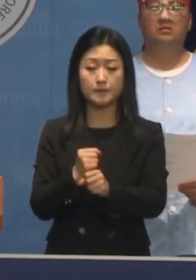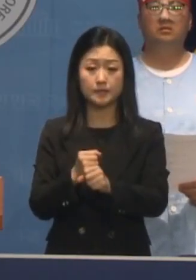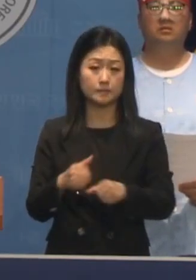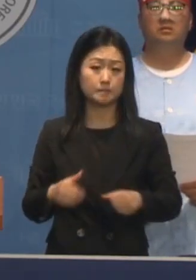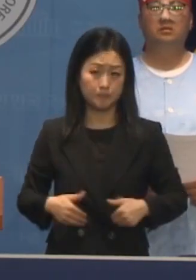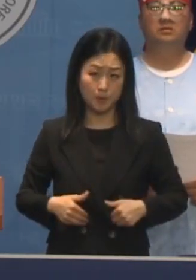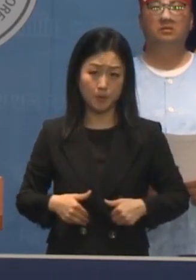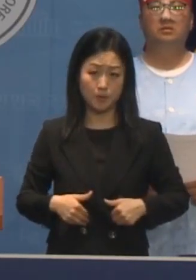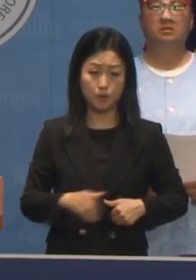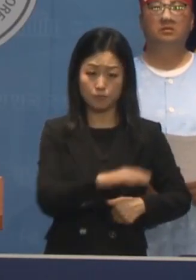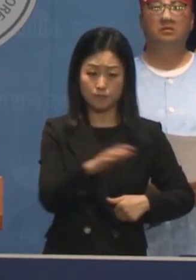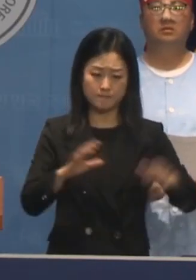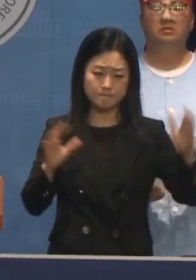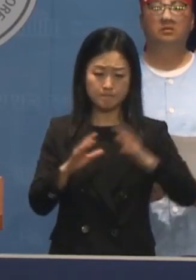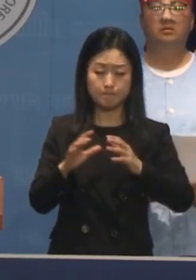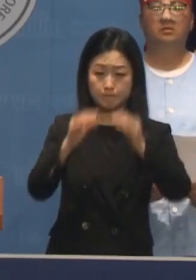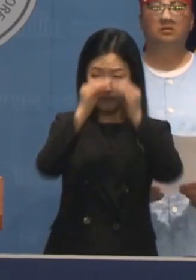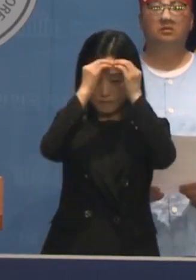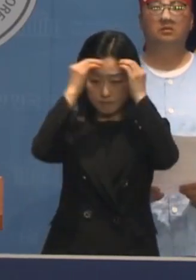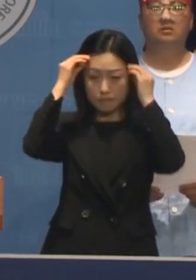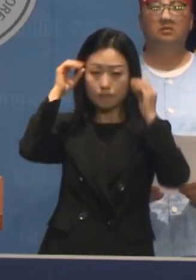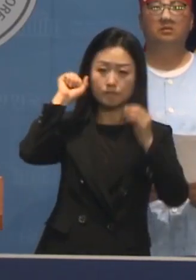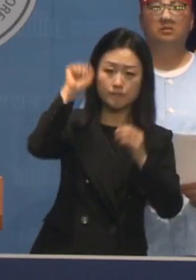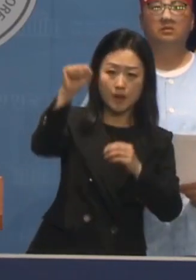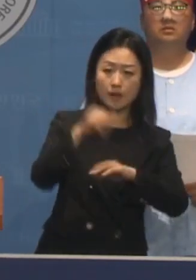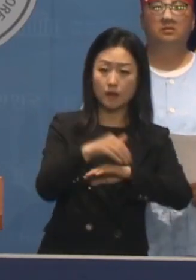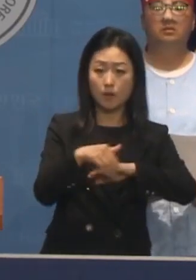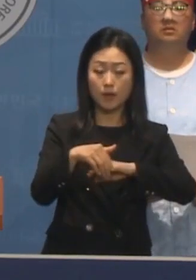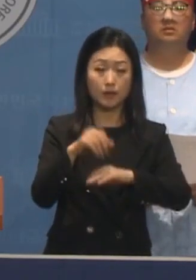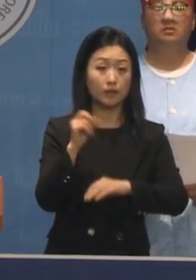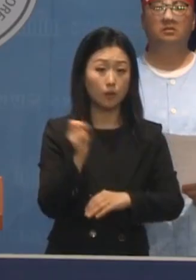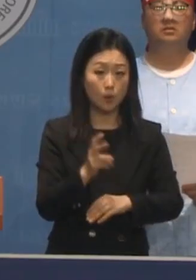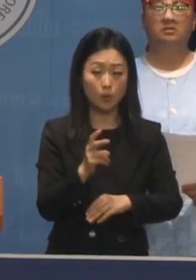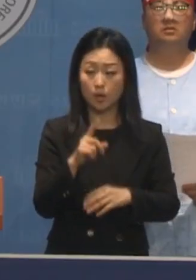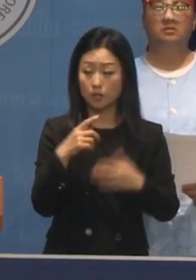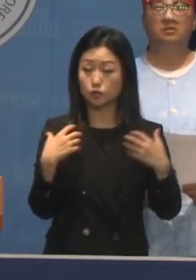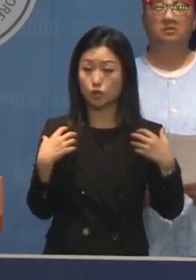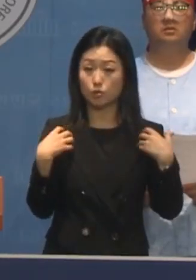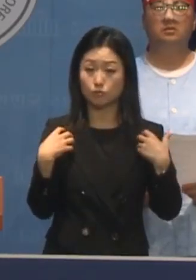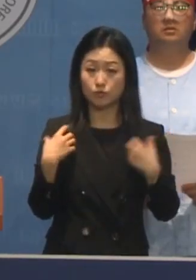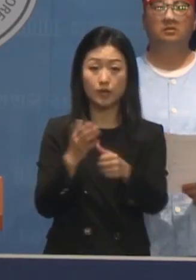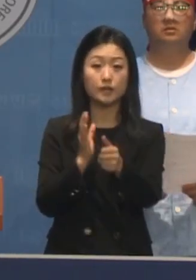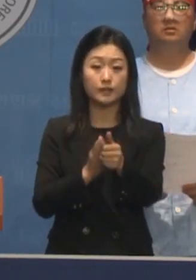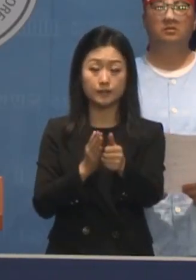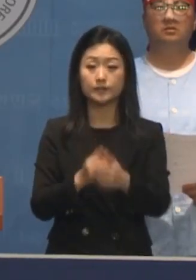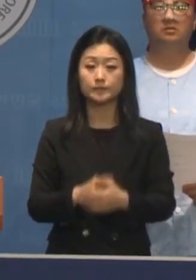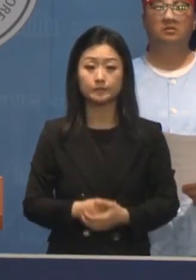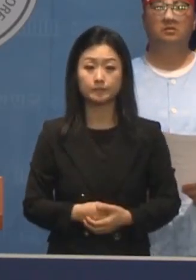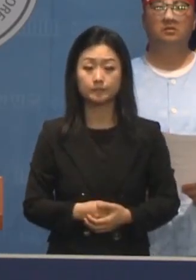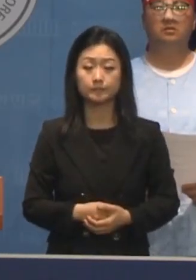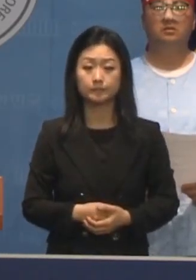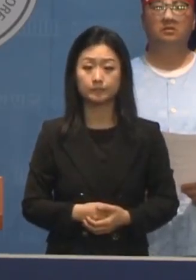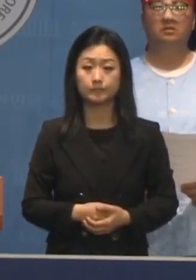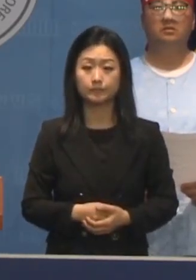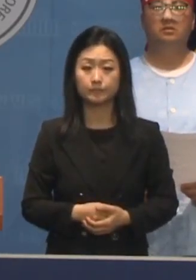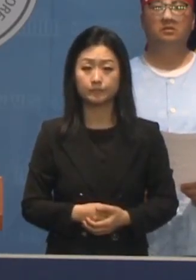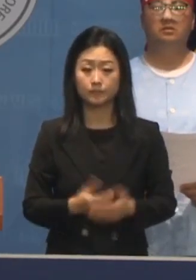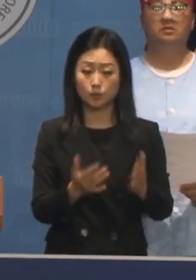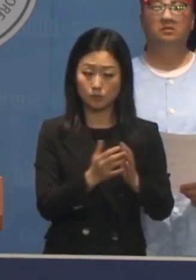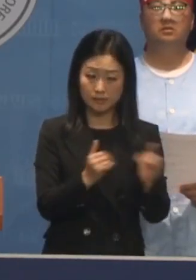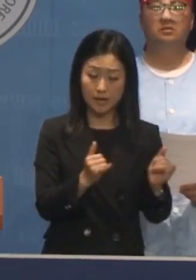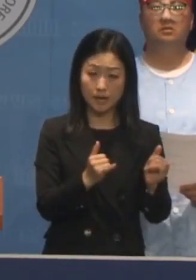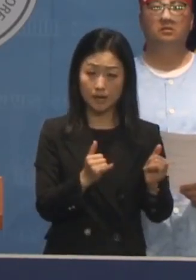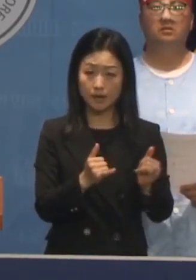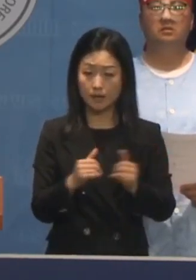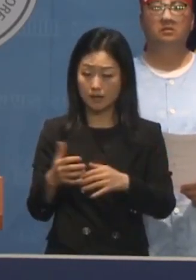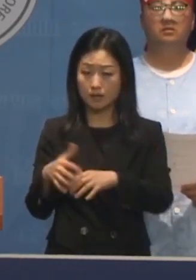때까지 대응을 할 것이다. 아울러 정부에도 역할을 촉구한다. 노동조합은